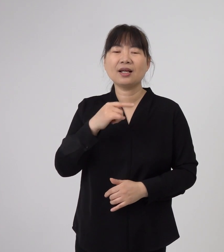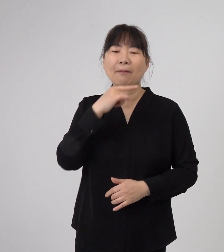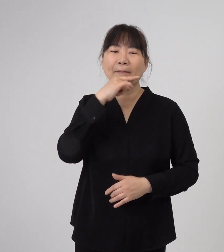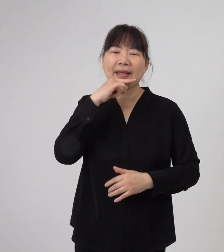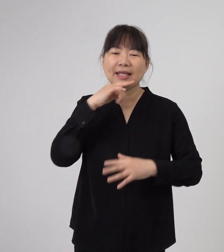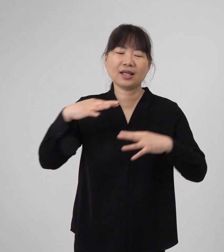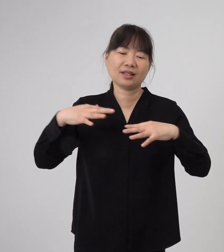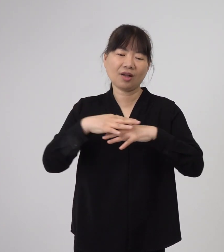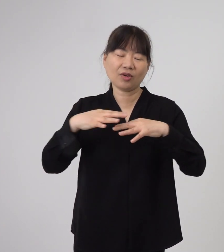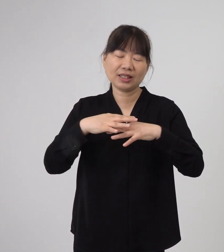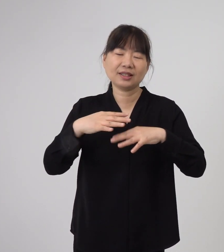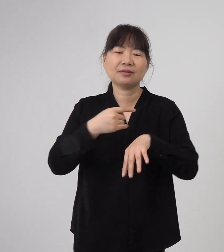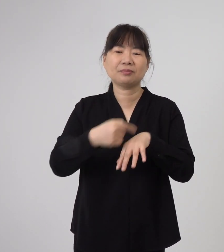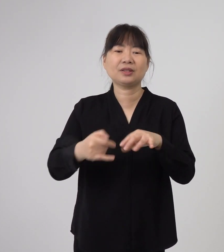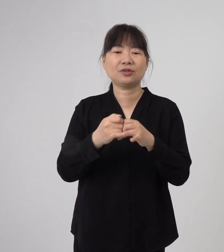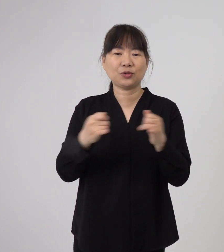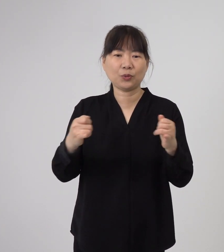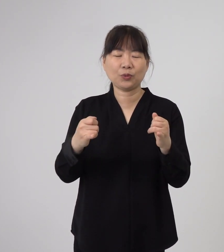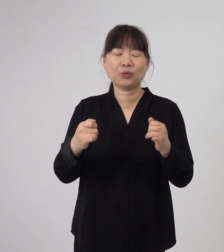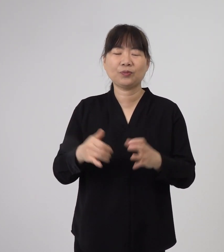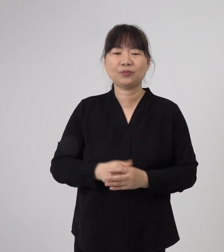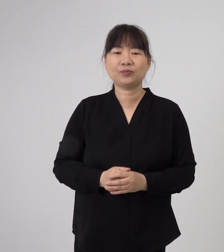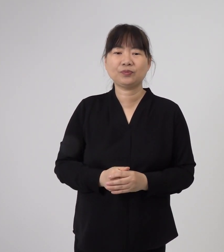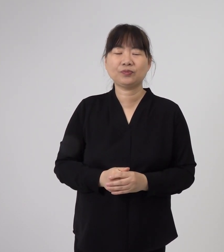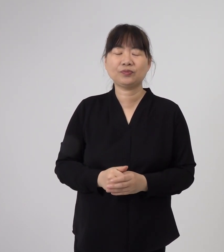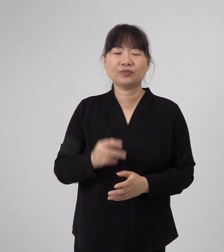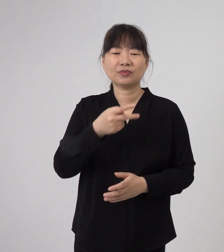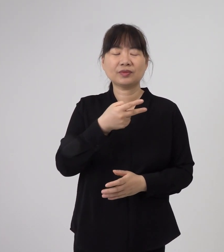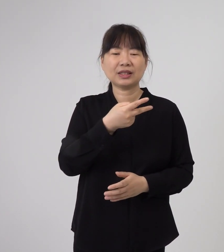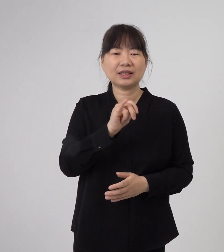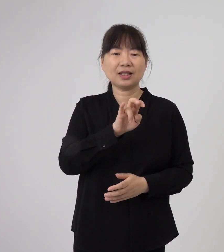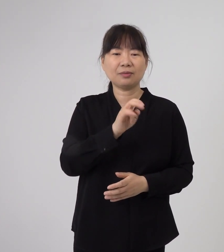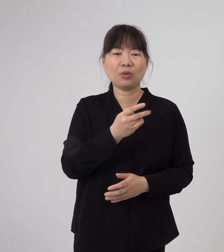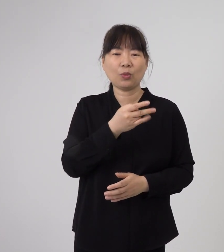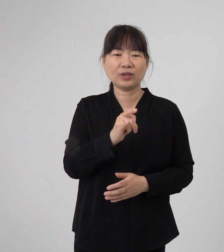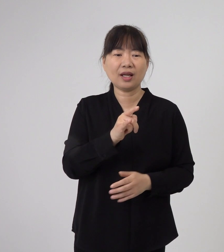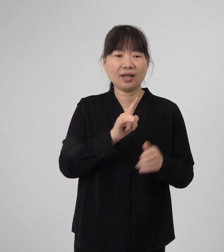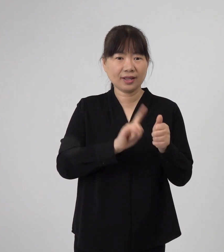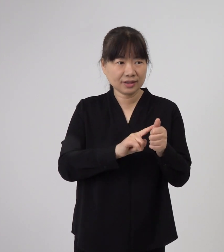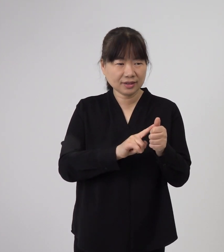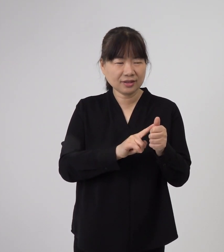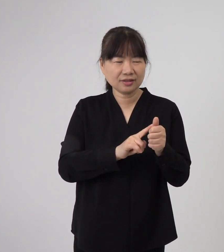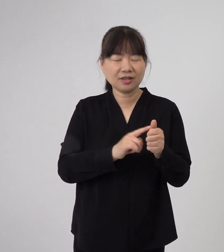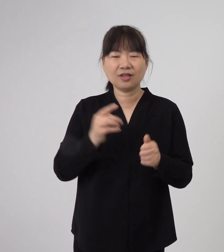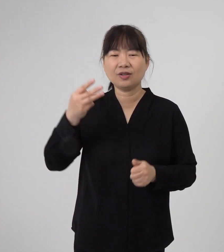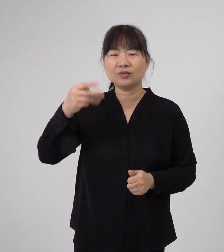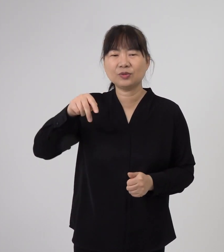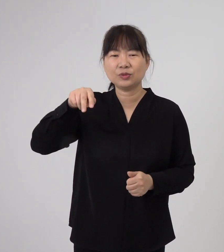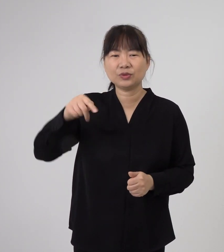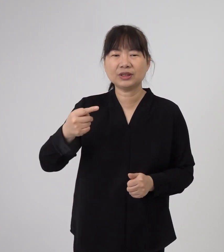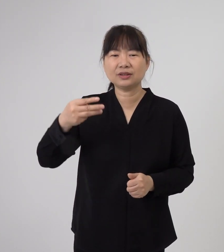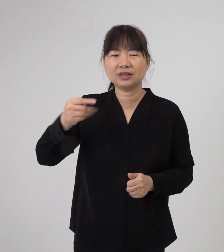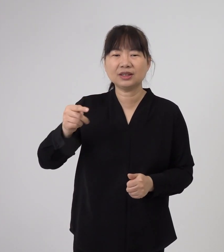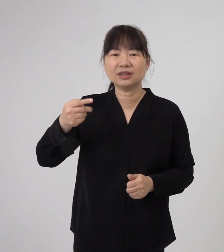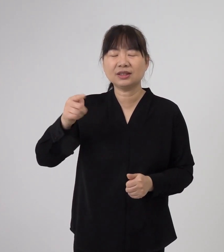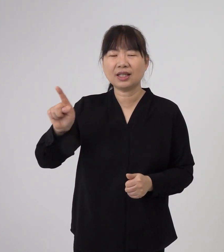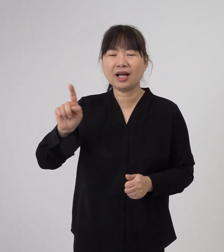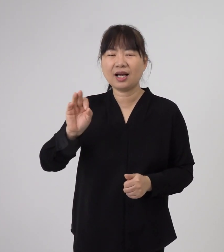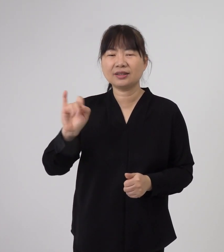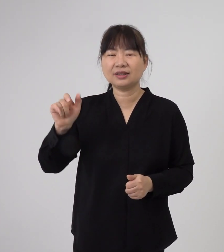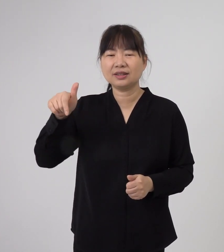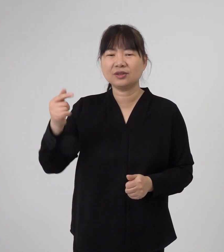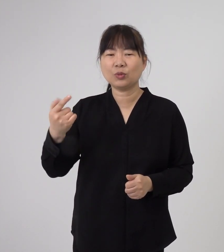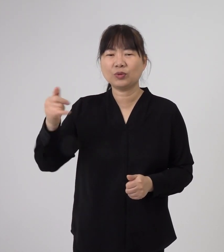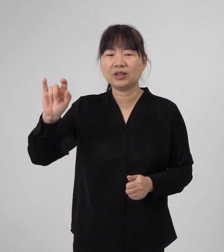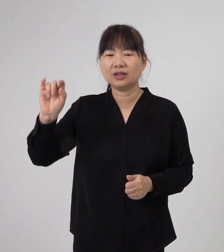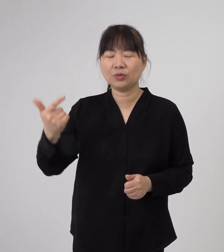혼혈인입니다. 근데 이 젊은 친구가 디모데는 루스드라 이고니온에 있는 형제들에게 뭘